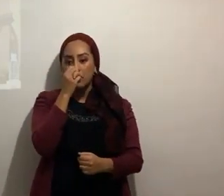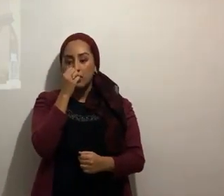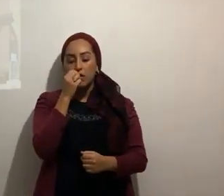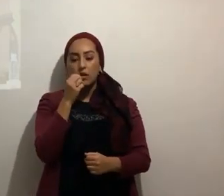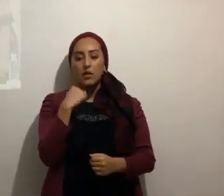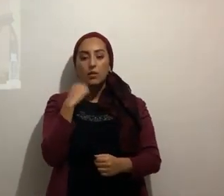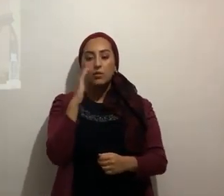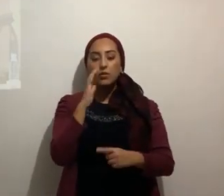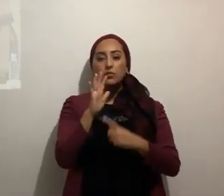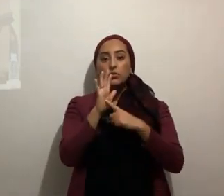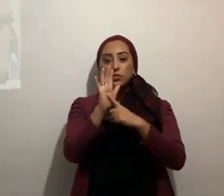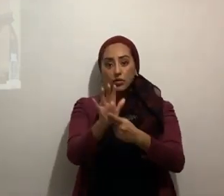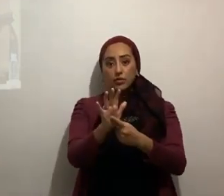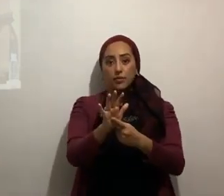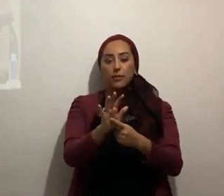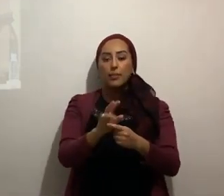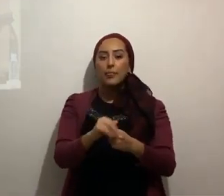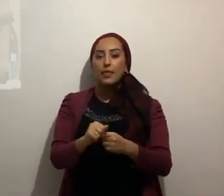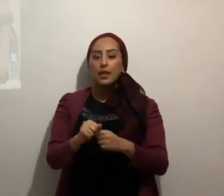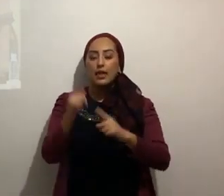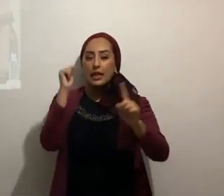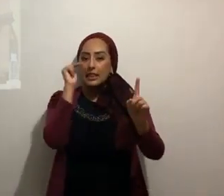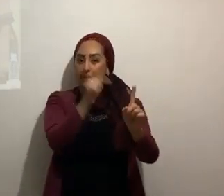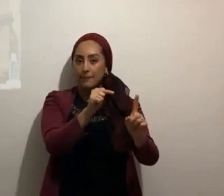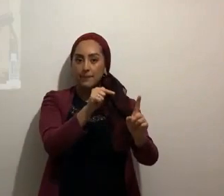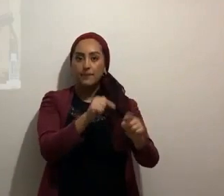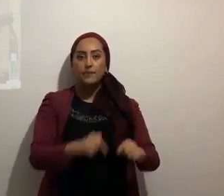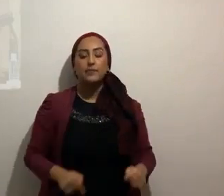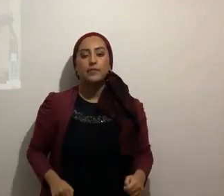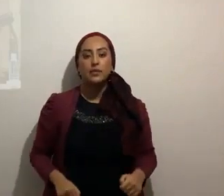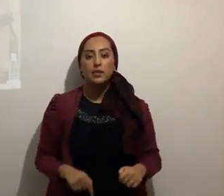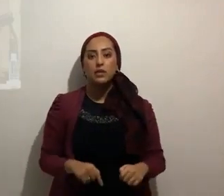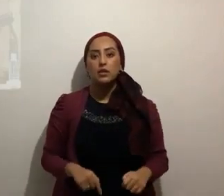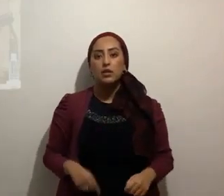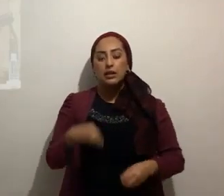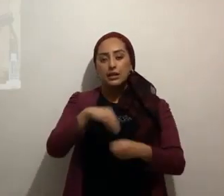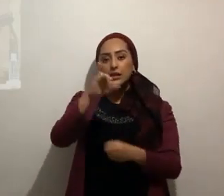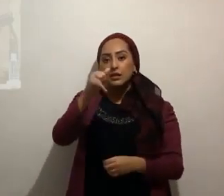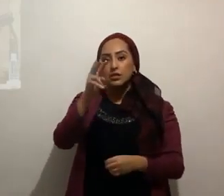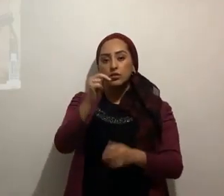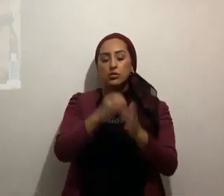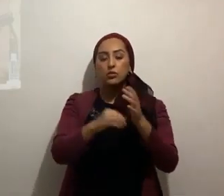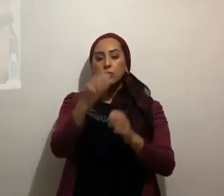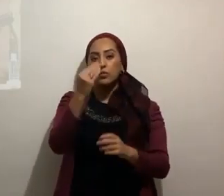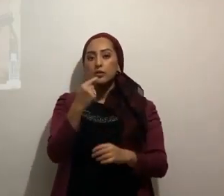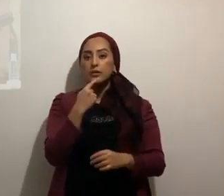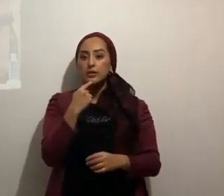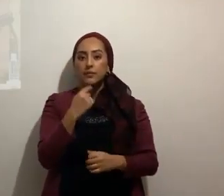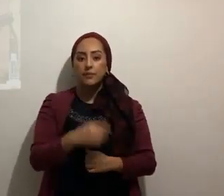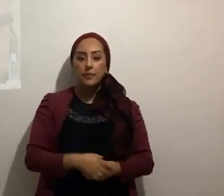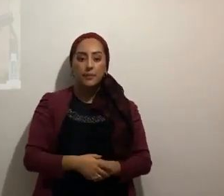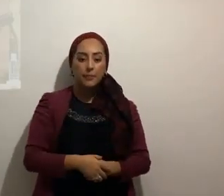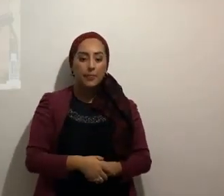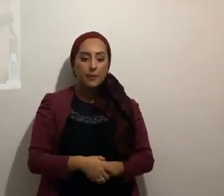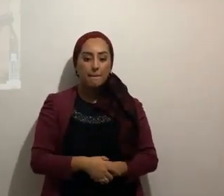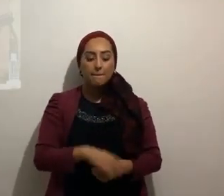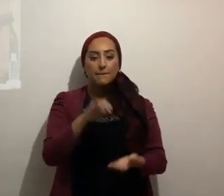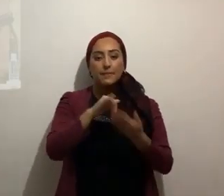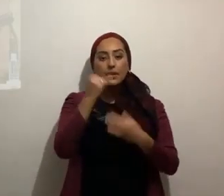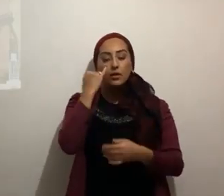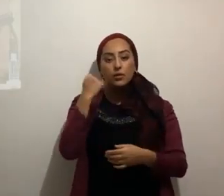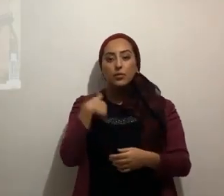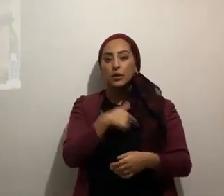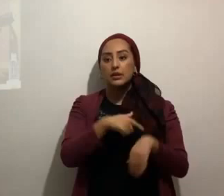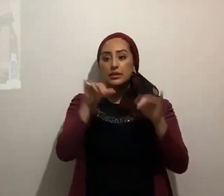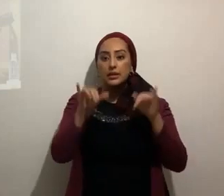Me revelaré a Él. De hecho, en Juan 14 dice que si uno